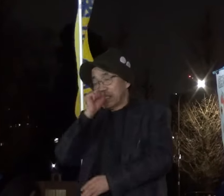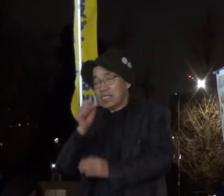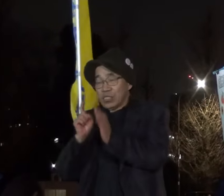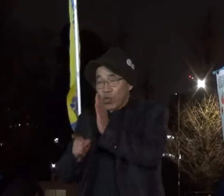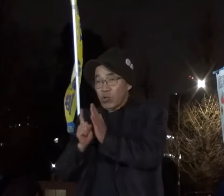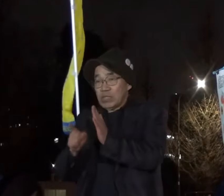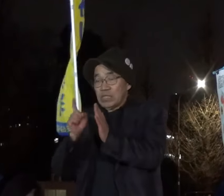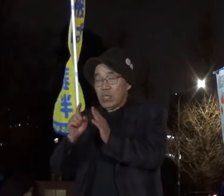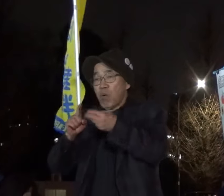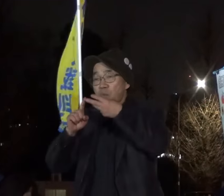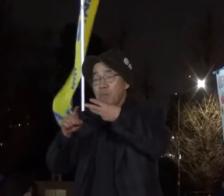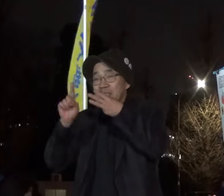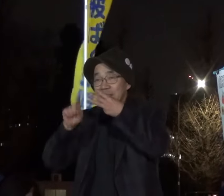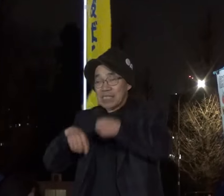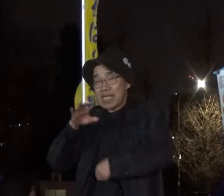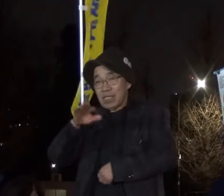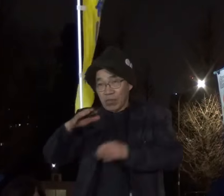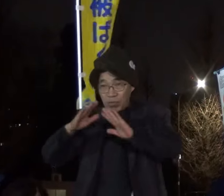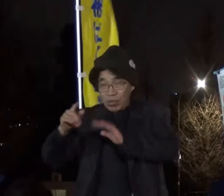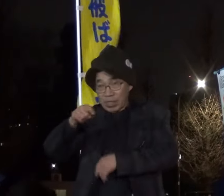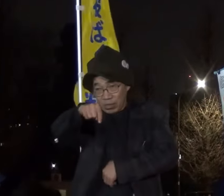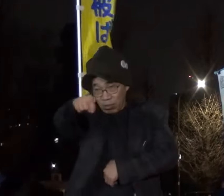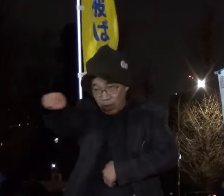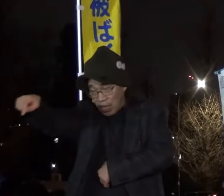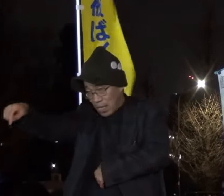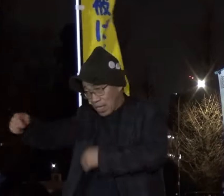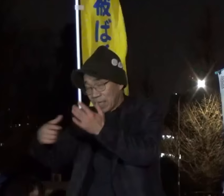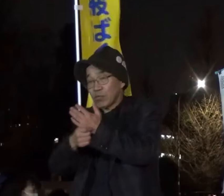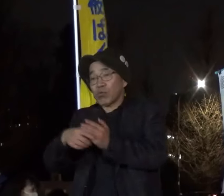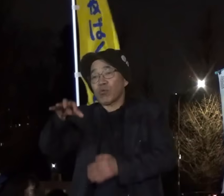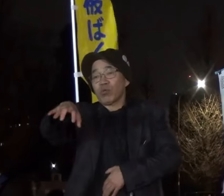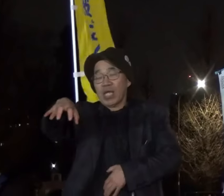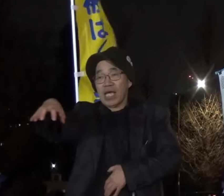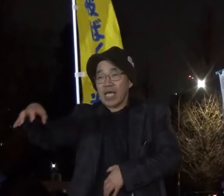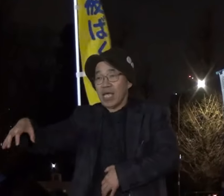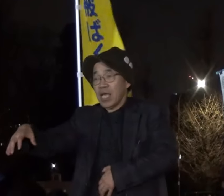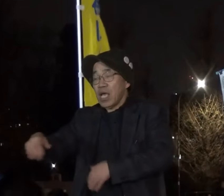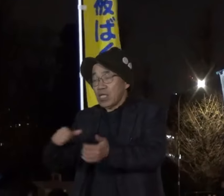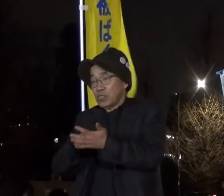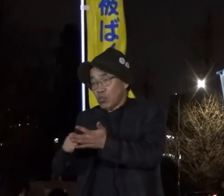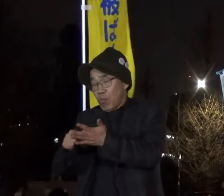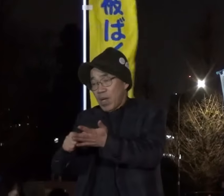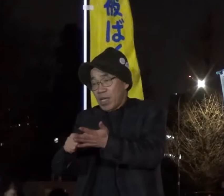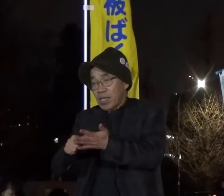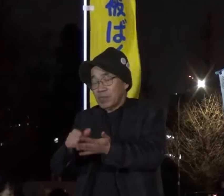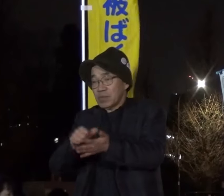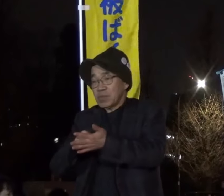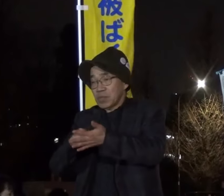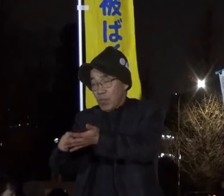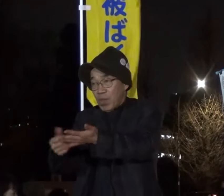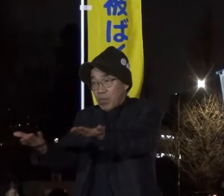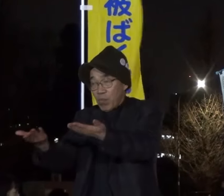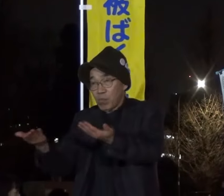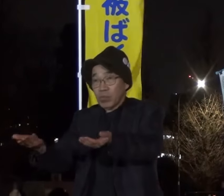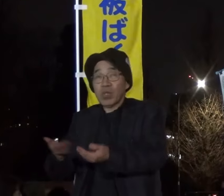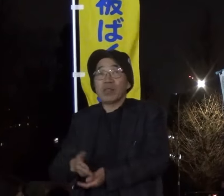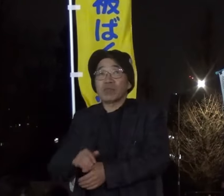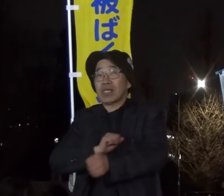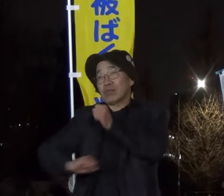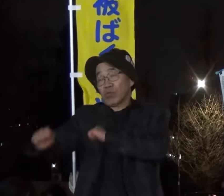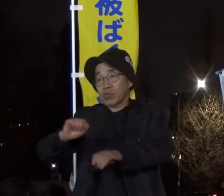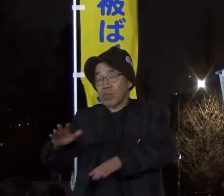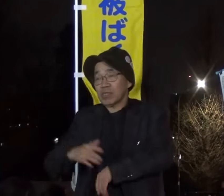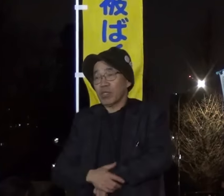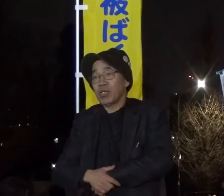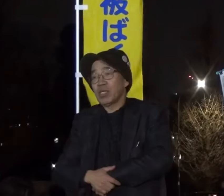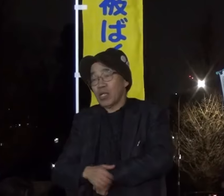します。できたら前回1000人でしたから、1000人で吉祥寺の街でも